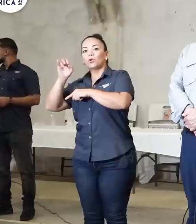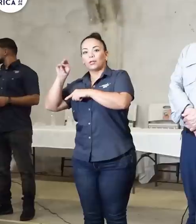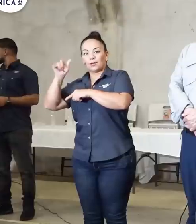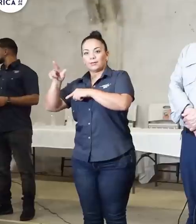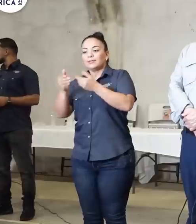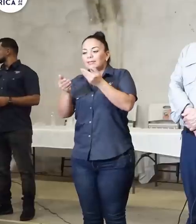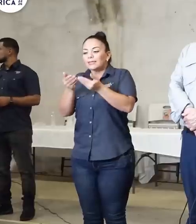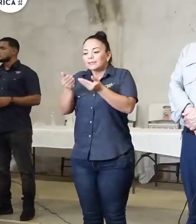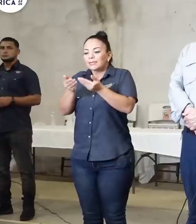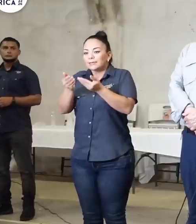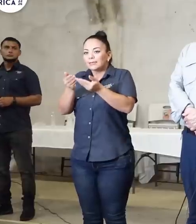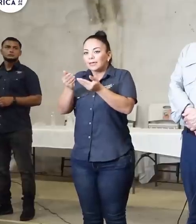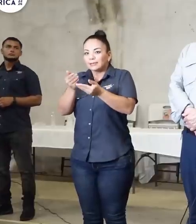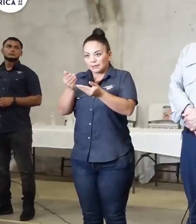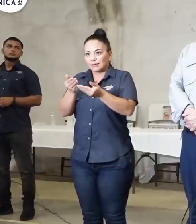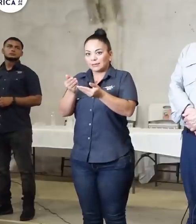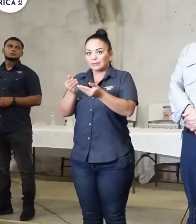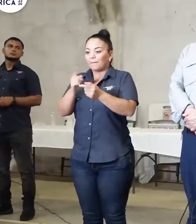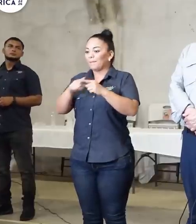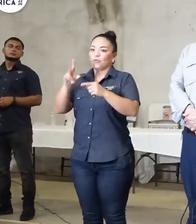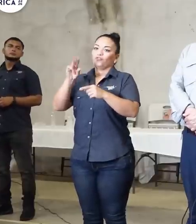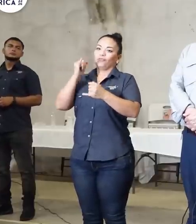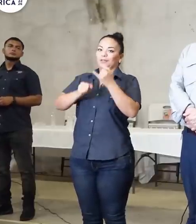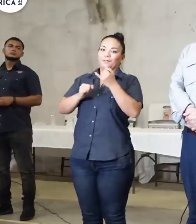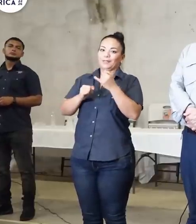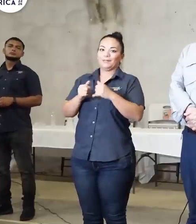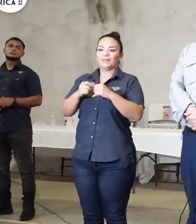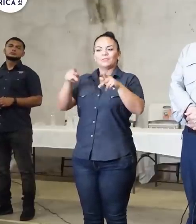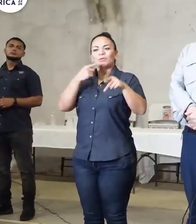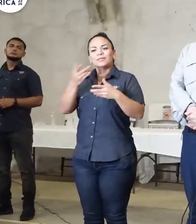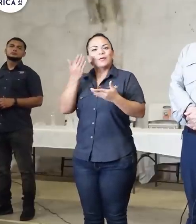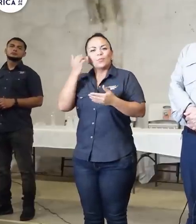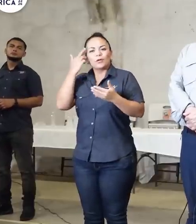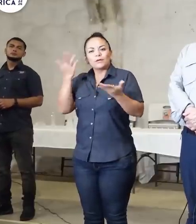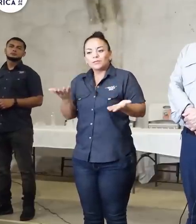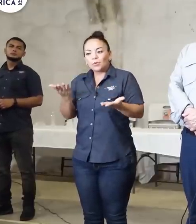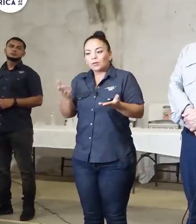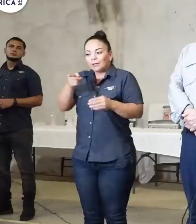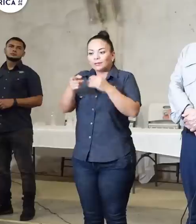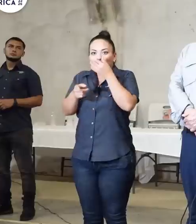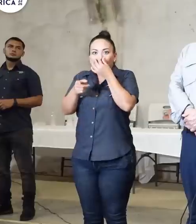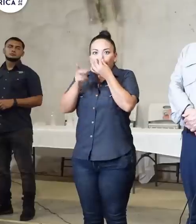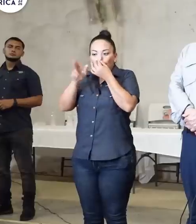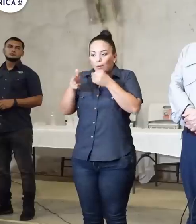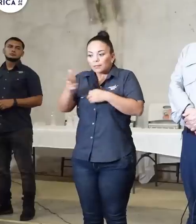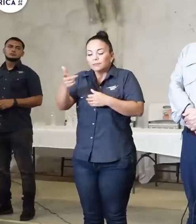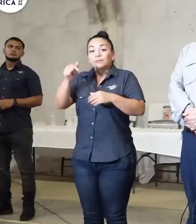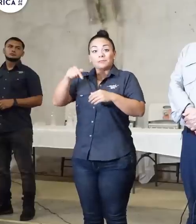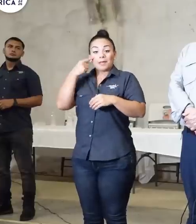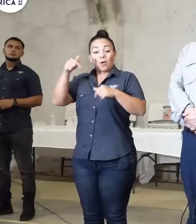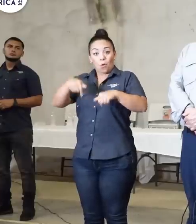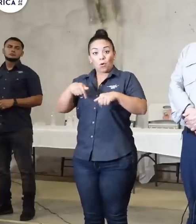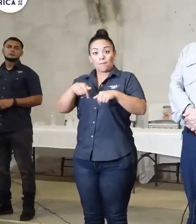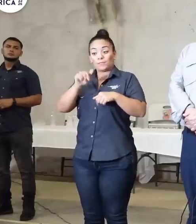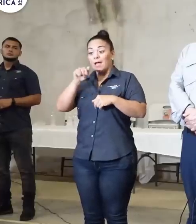está casi, pero no termina de estar. Y todo el mundo dice, pero ¿por qué es que no podemos circular ahí? Hoy sacamos de